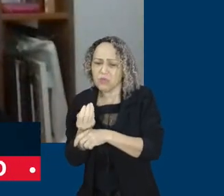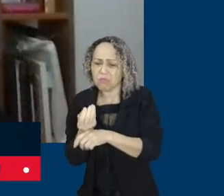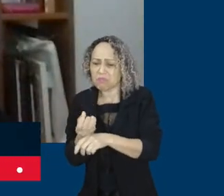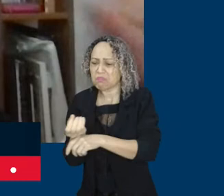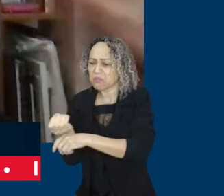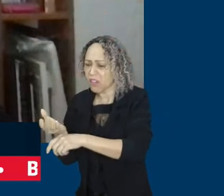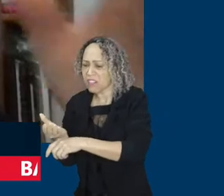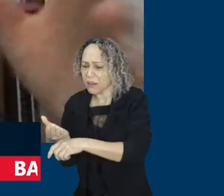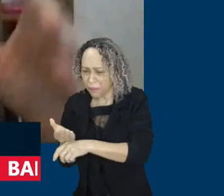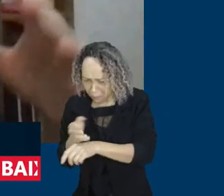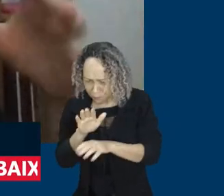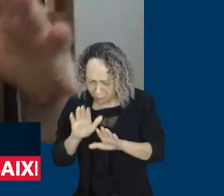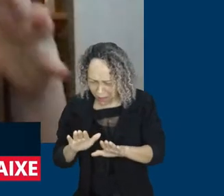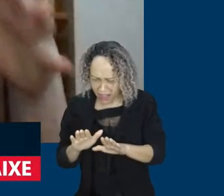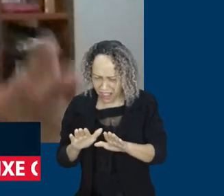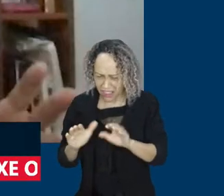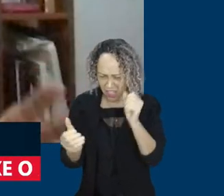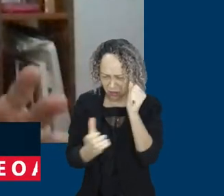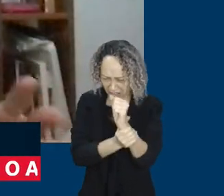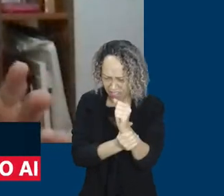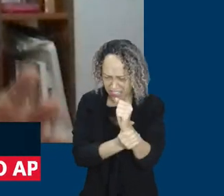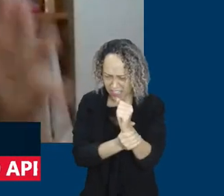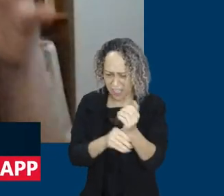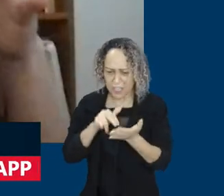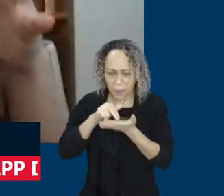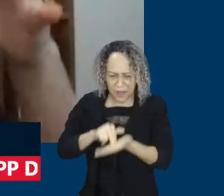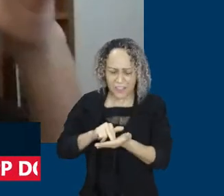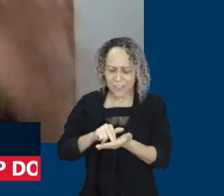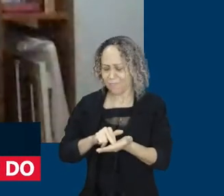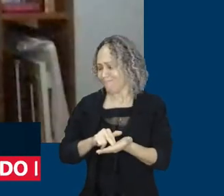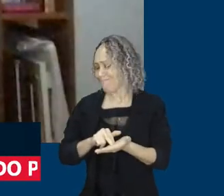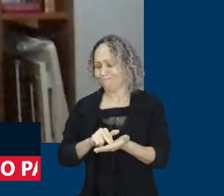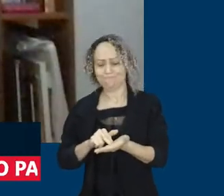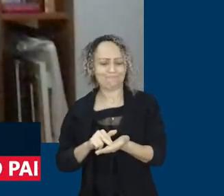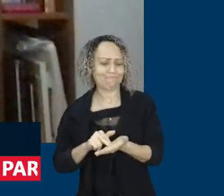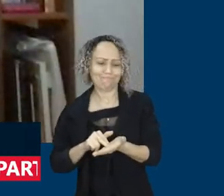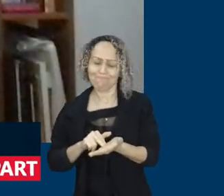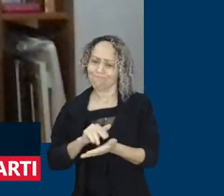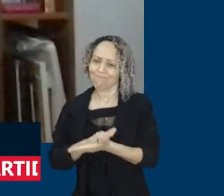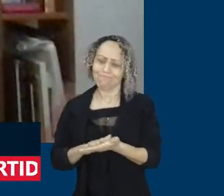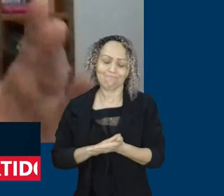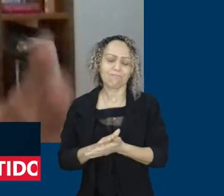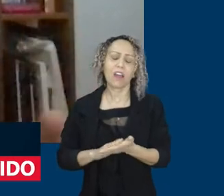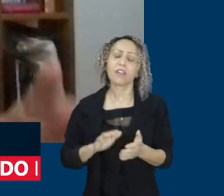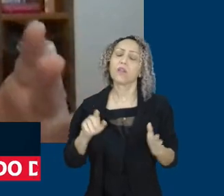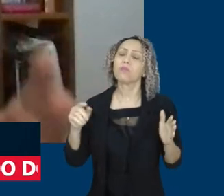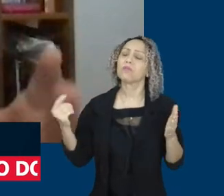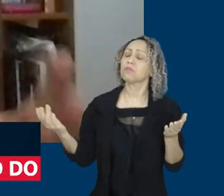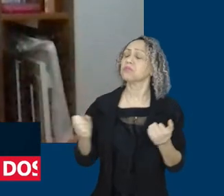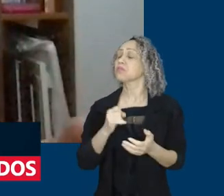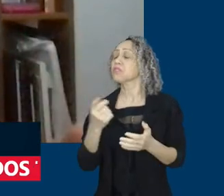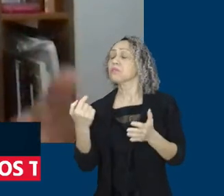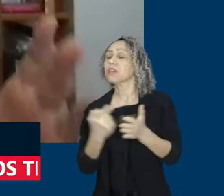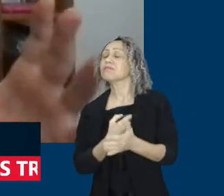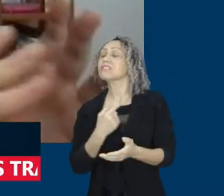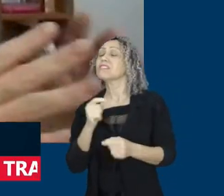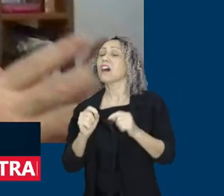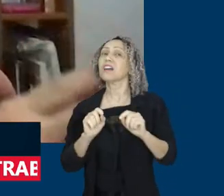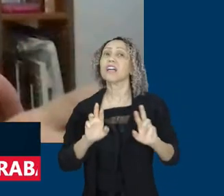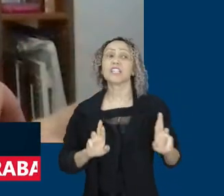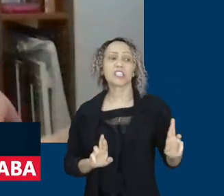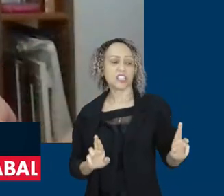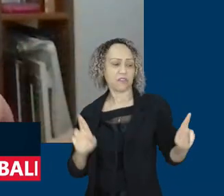para a população. Então, acho que se eu pudesse falar assim, qual é a maior diferença? É estabilidade. Quando as